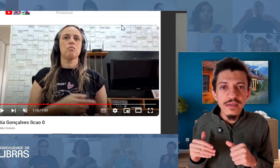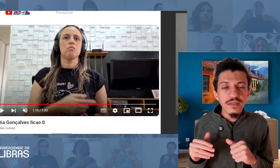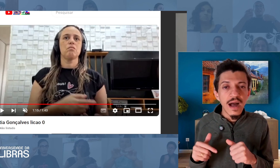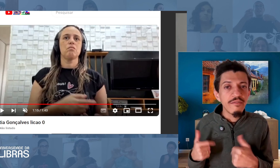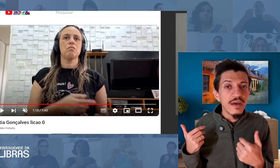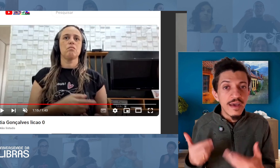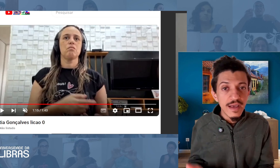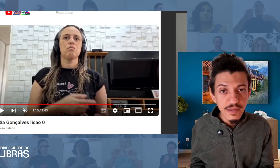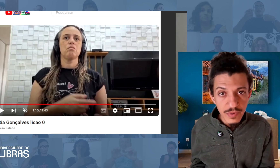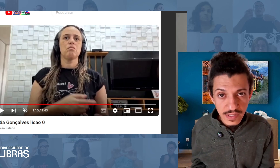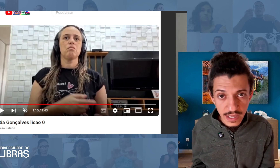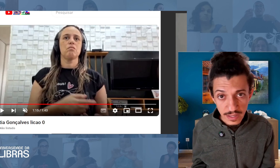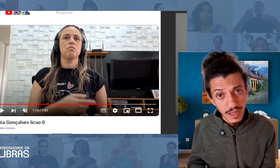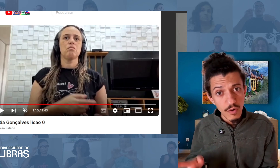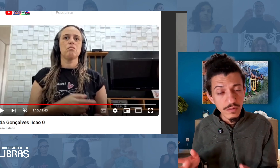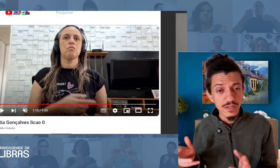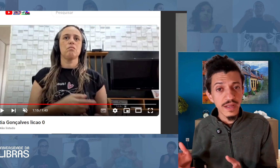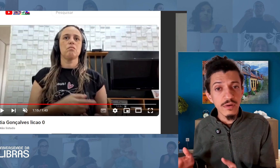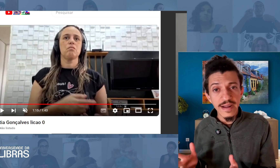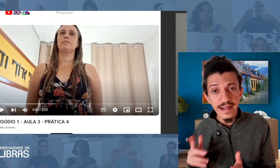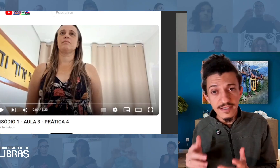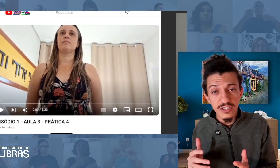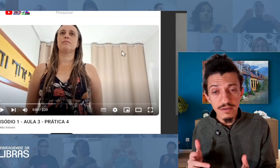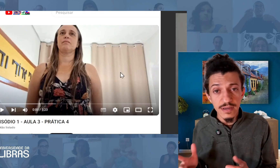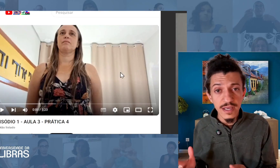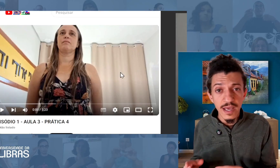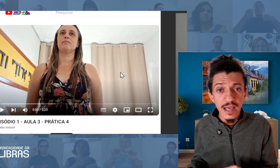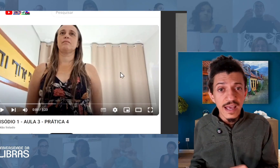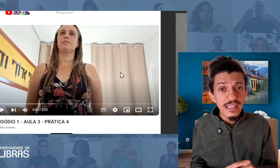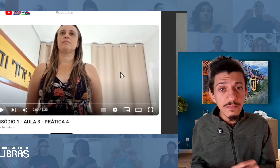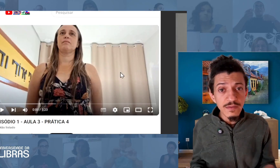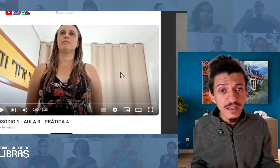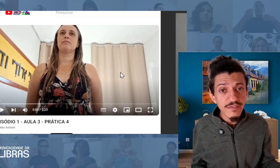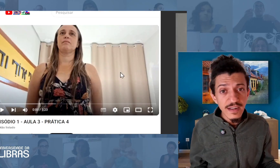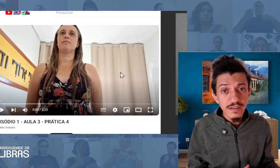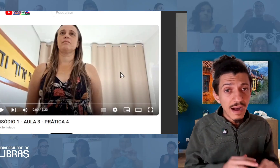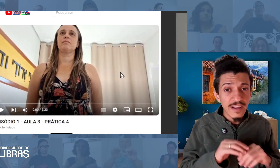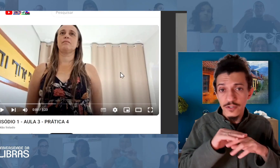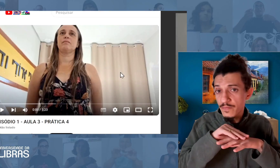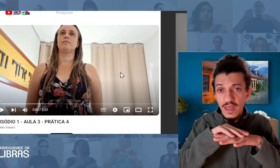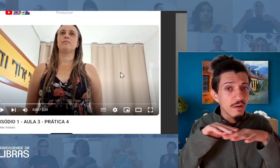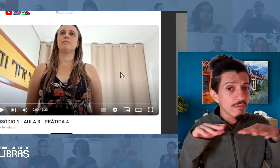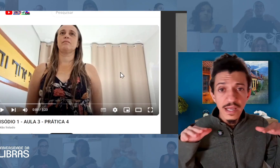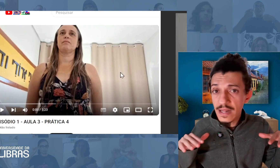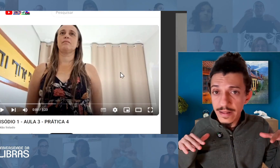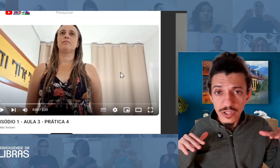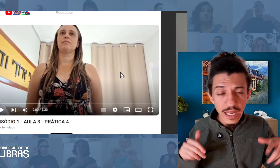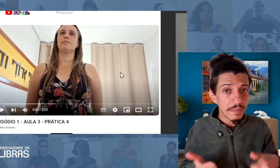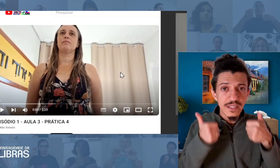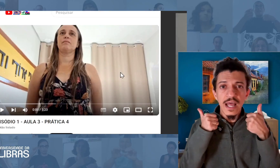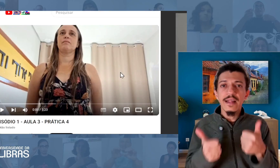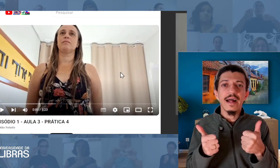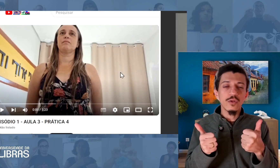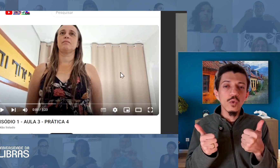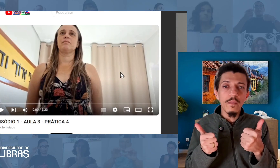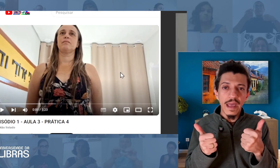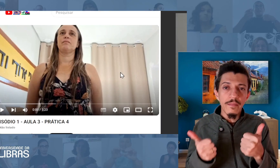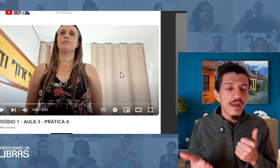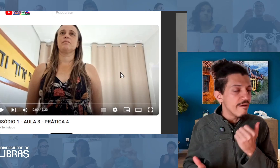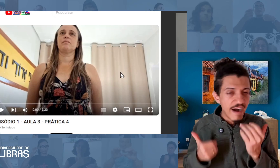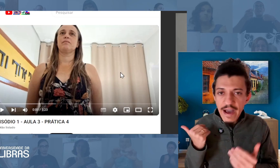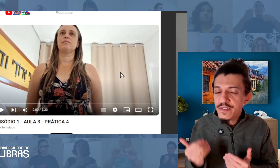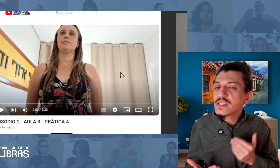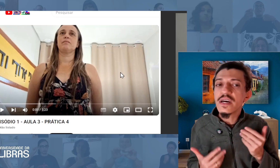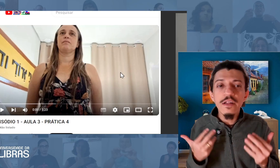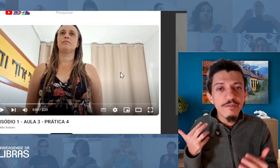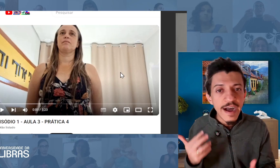que ela estava e assim prosseguir. Tem outros mentorados que chegam aqui e simplesmente falam assim, Madison, eu não sei nada de Libras. E tá tudo bem.